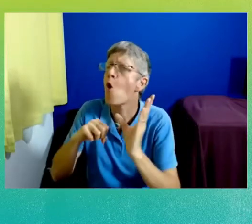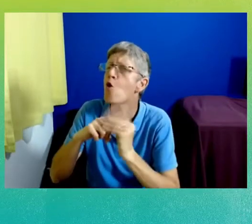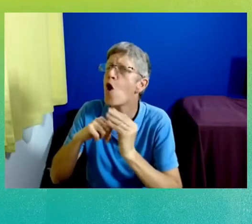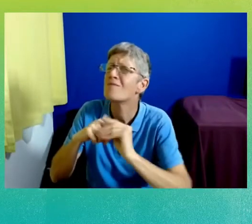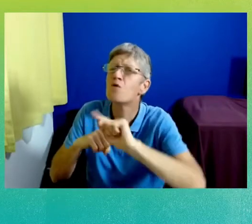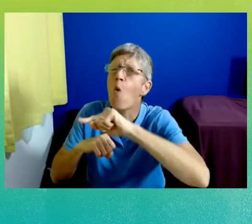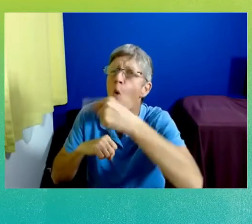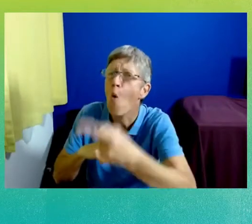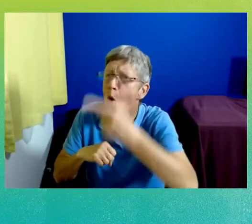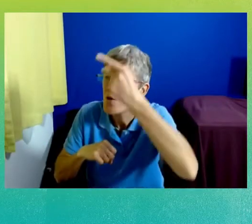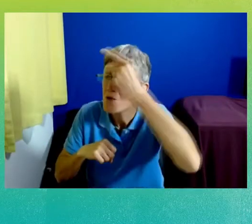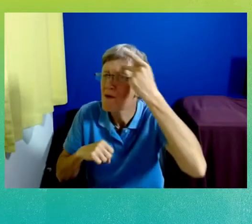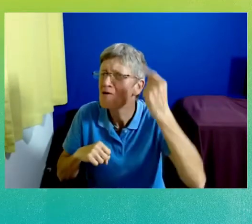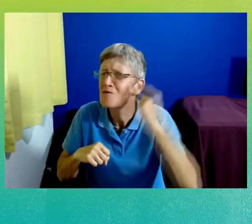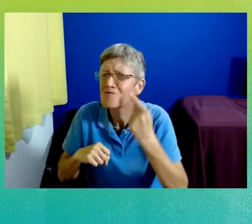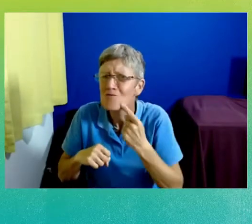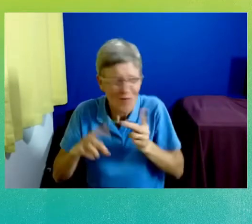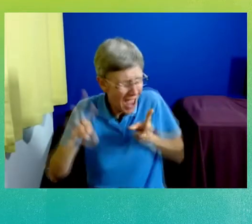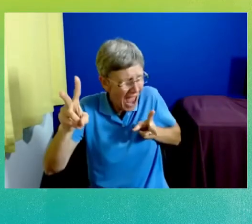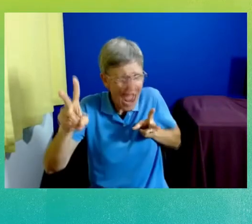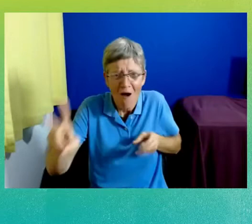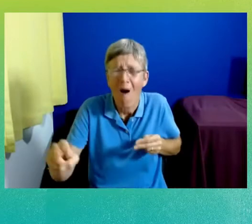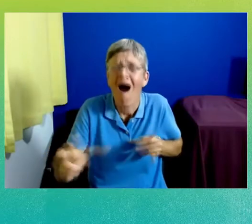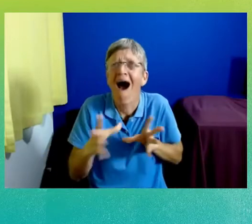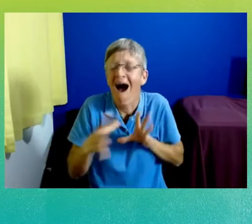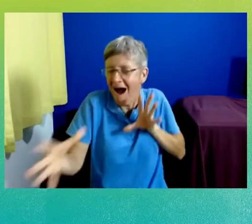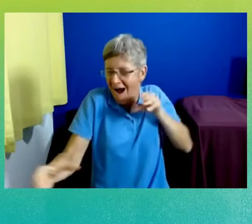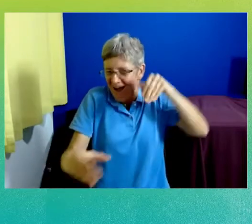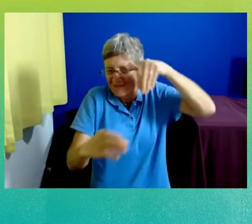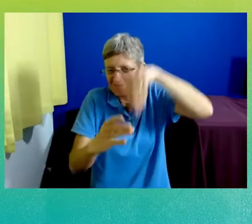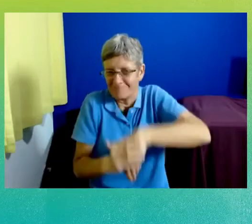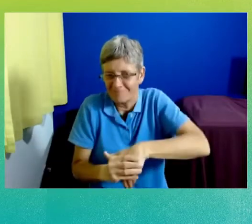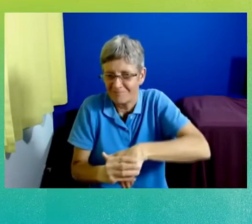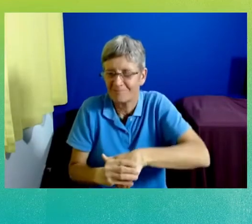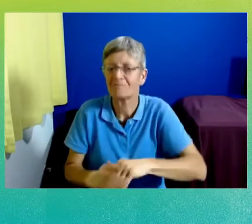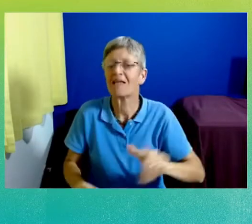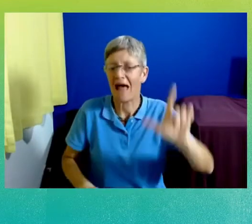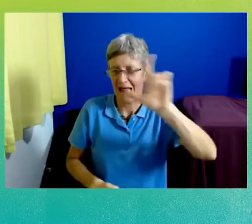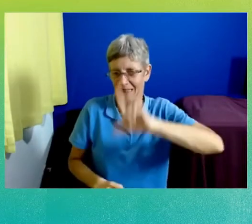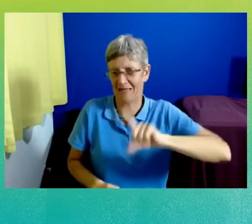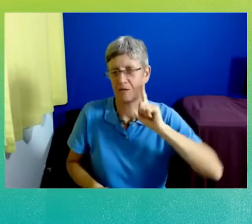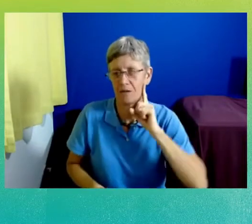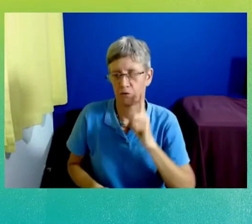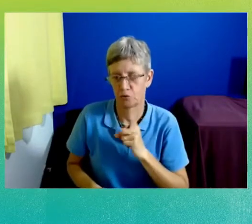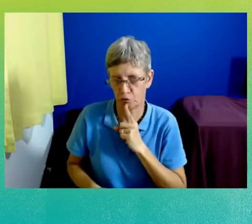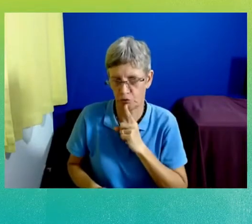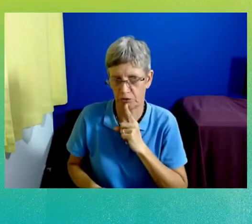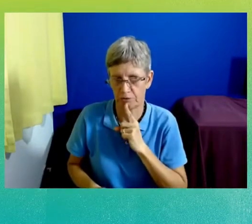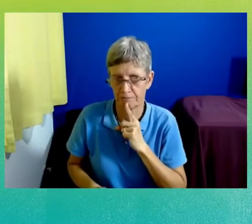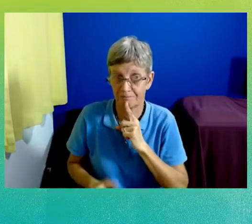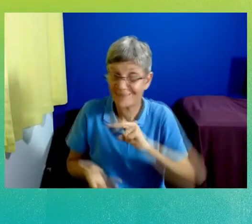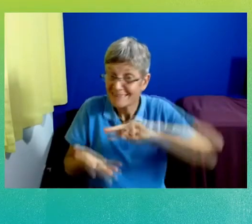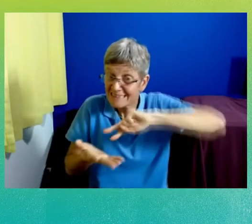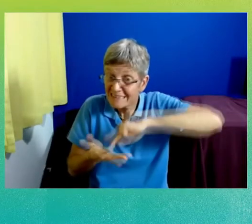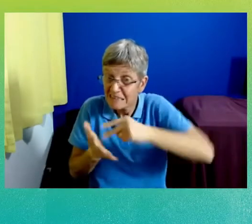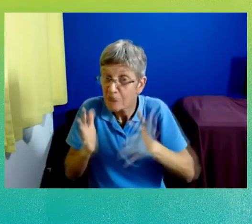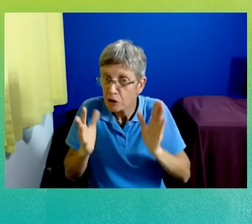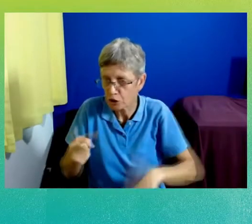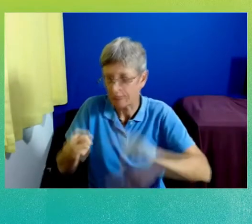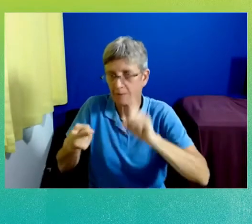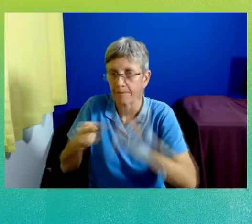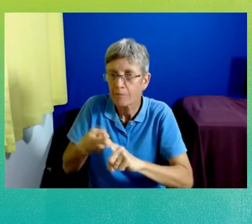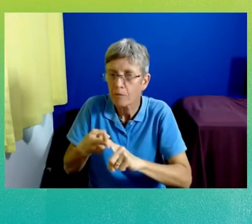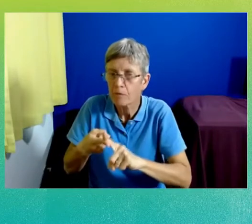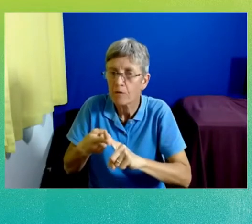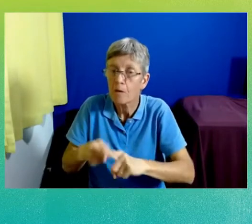como foi essa experiência, quais foram as pessoas que influenciaram que ele tivesse esse